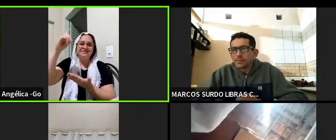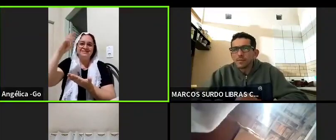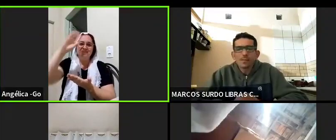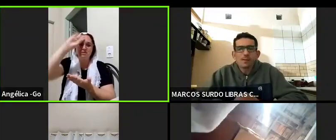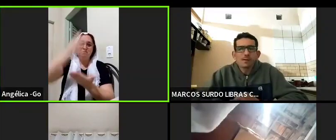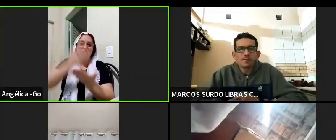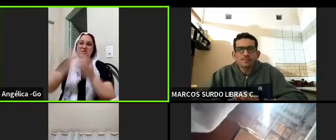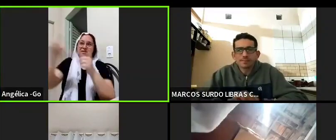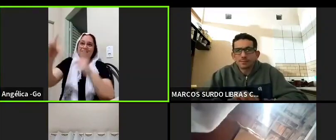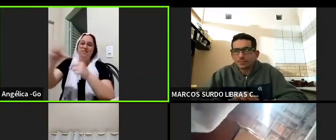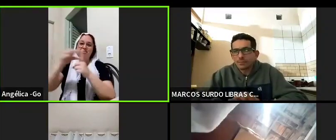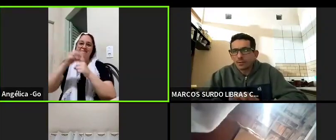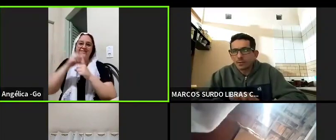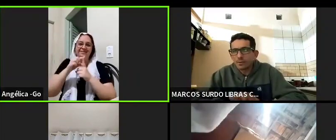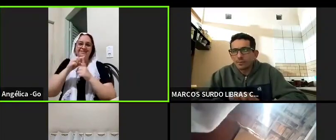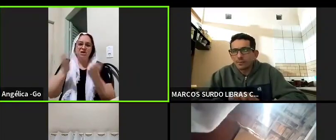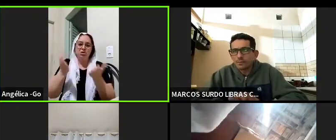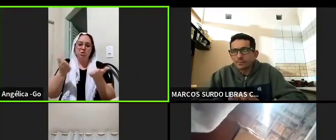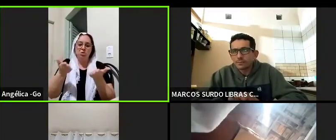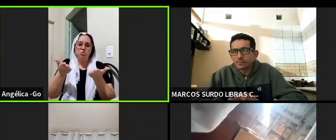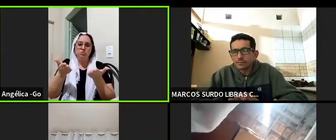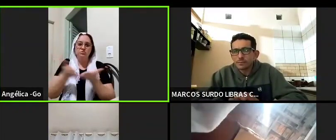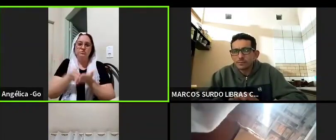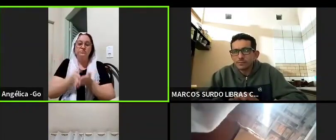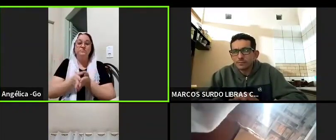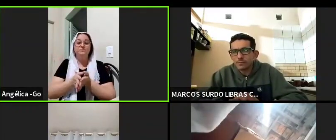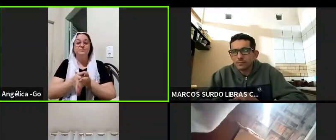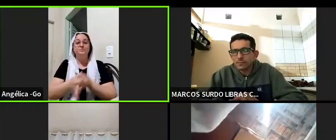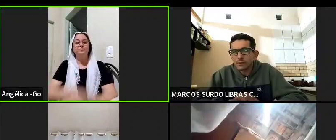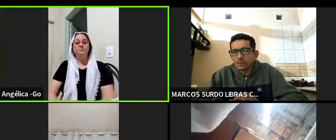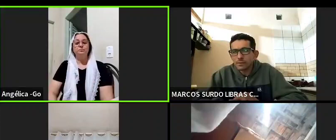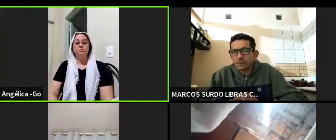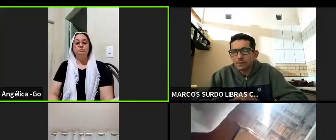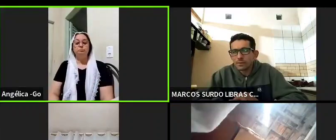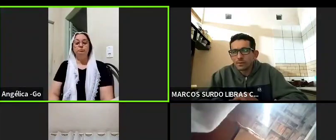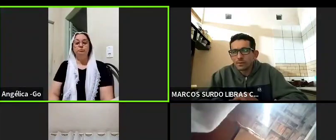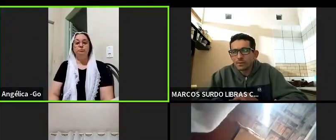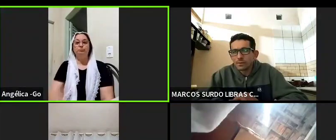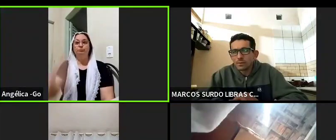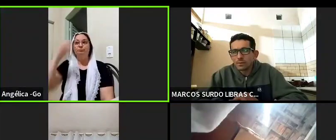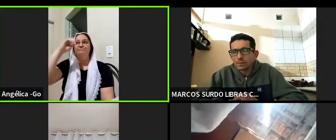Mas você crê que eu entrei com Sadraque, Mesaque e Abednego?